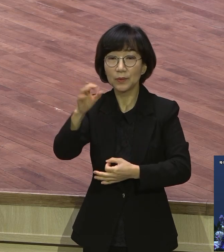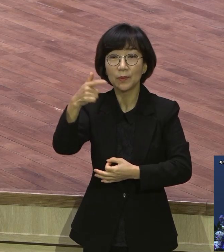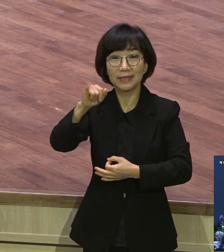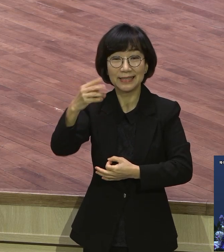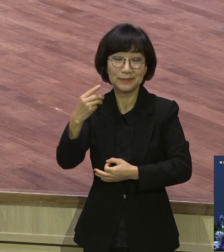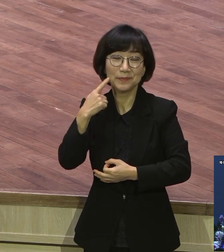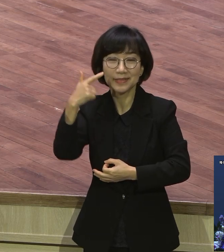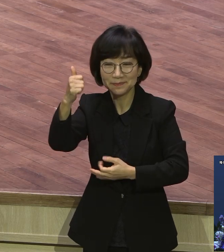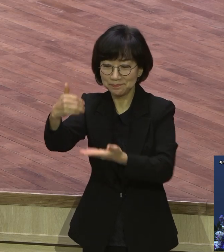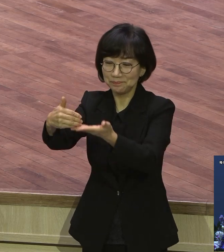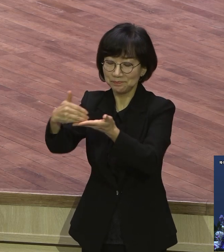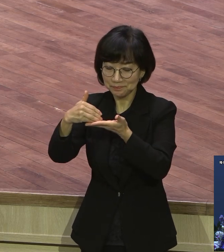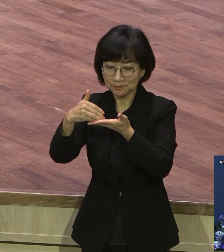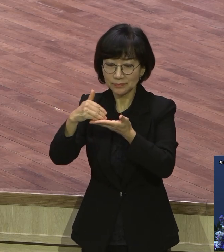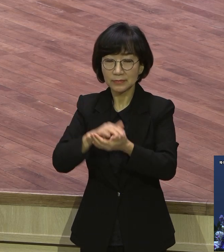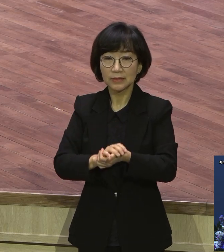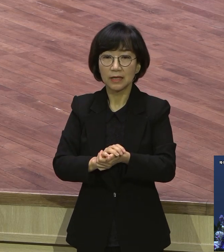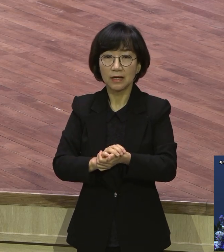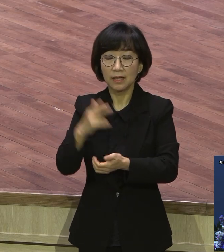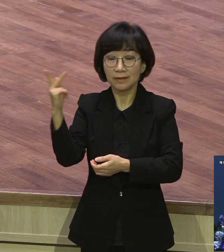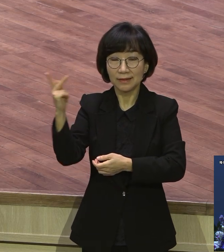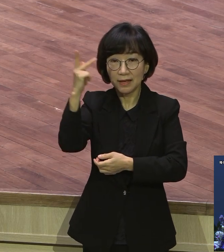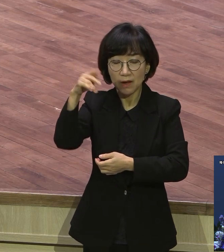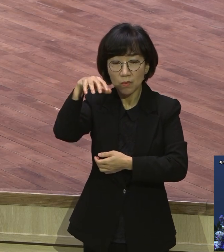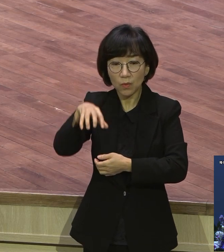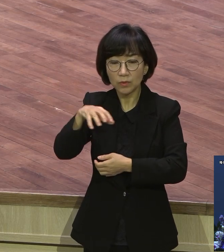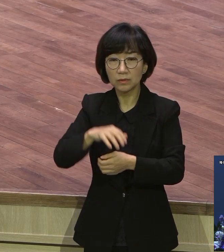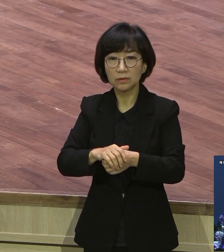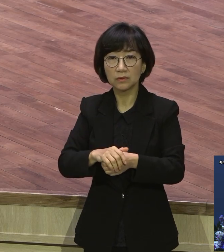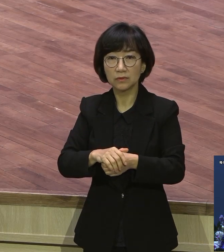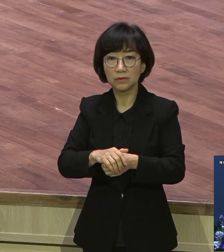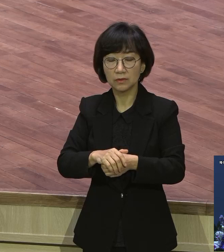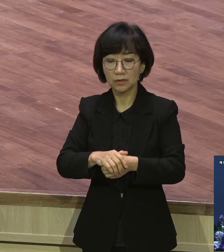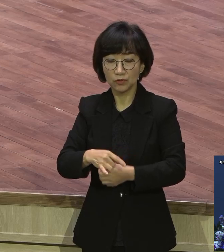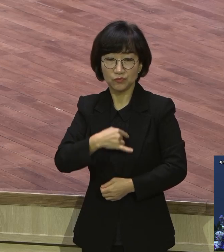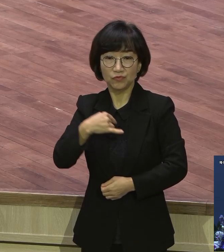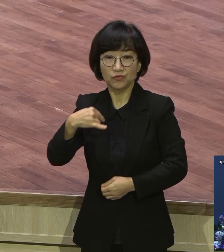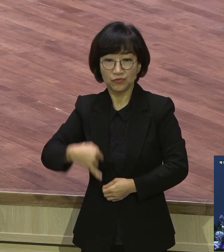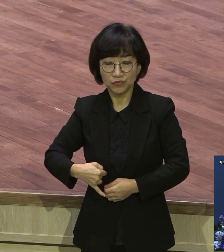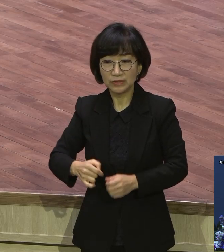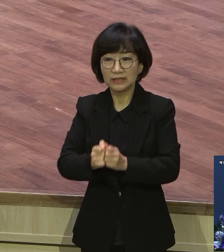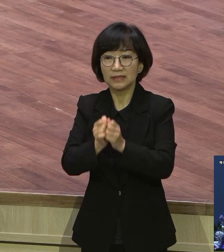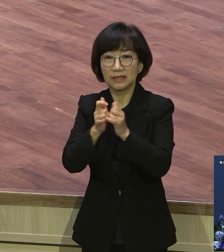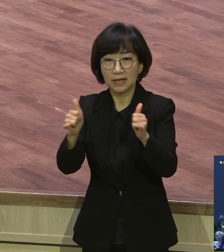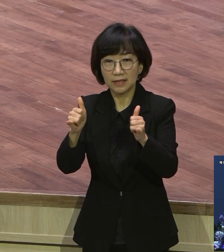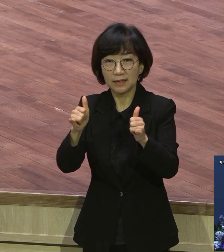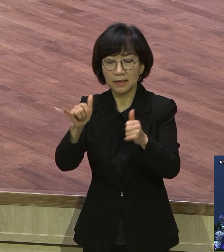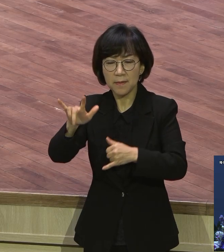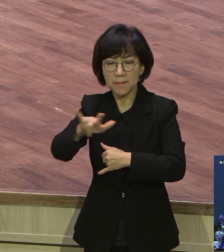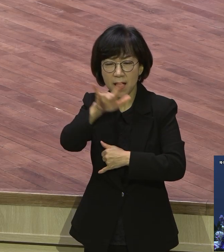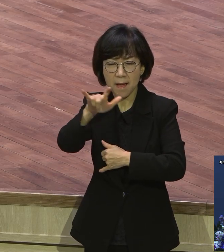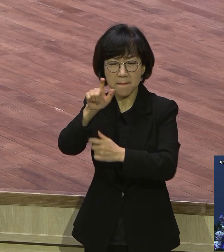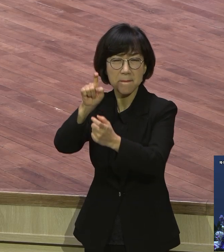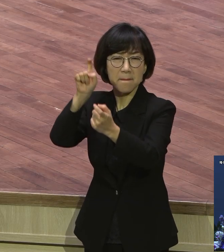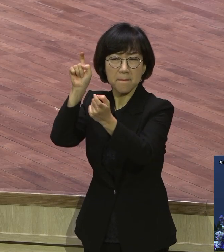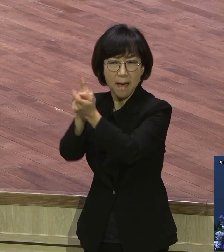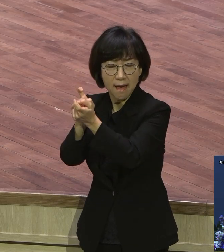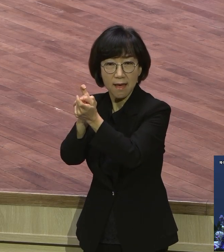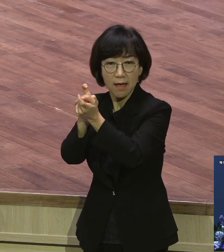몸바사에 중국 사람이 코로나에 걸렸다 그것을